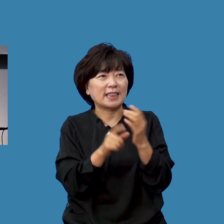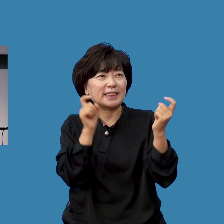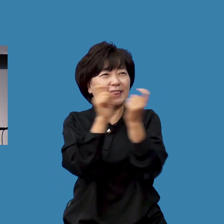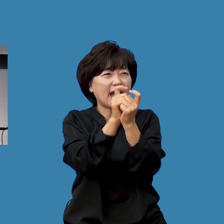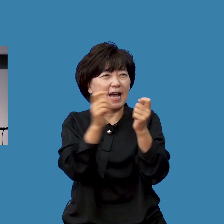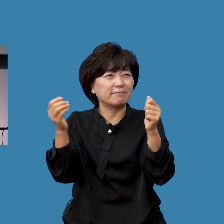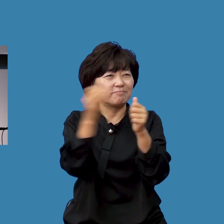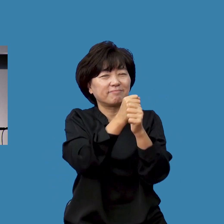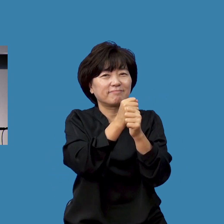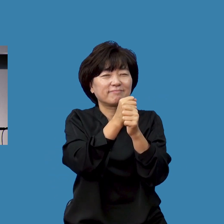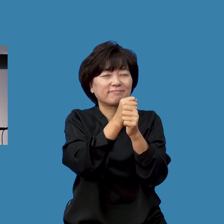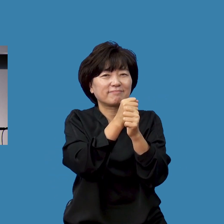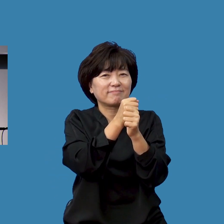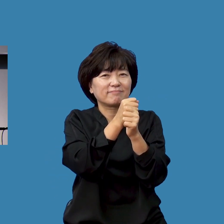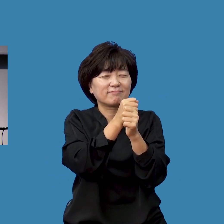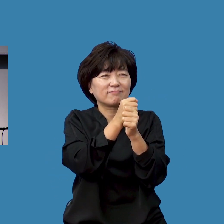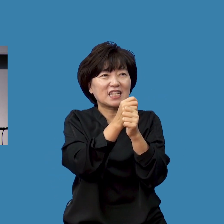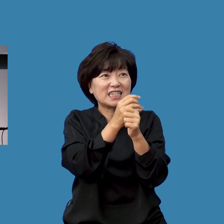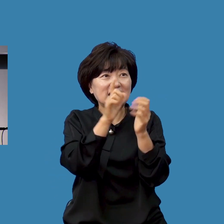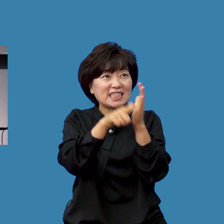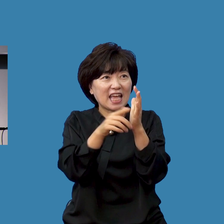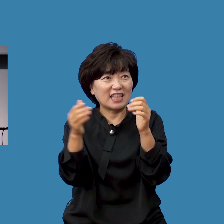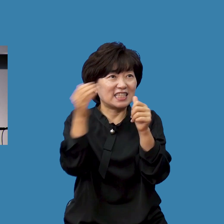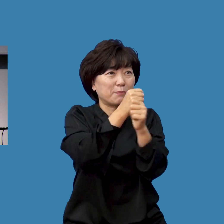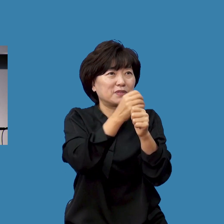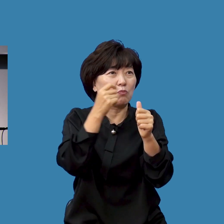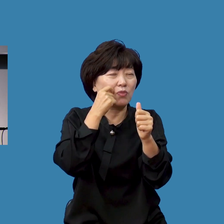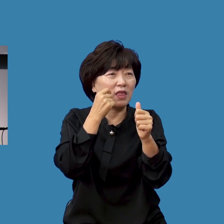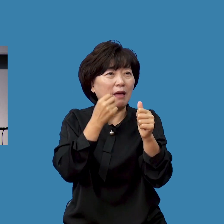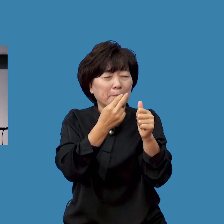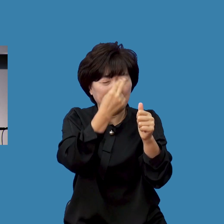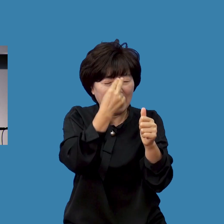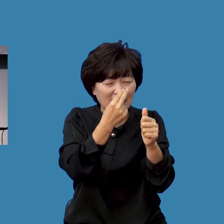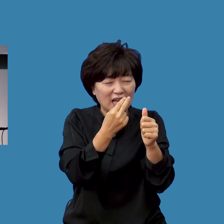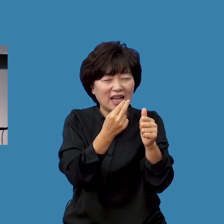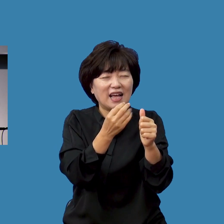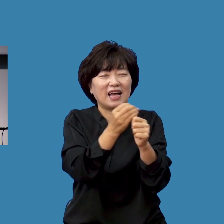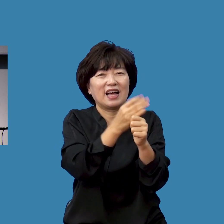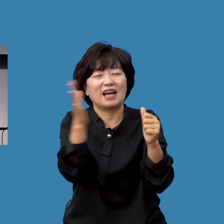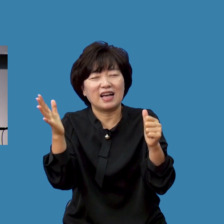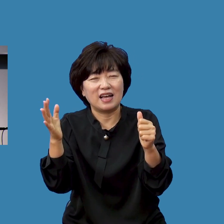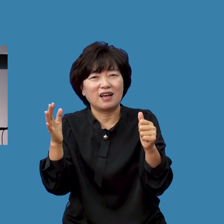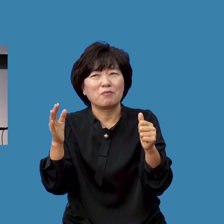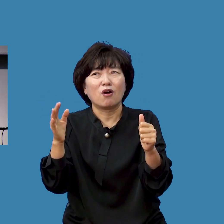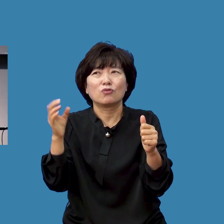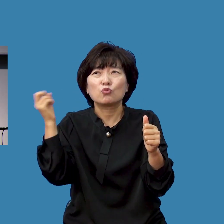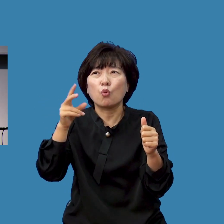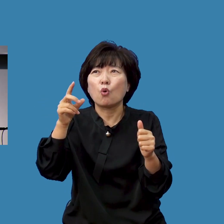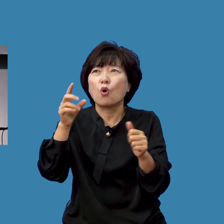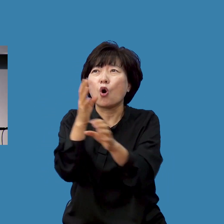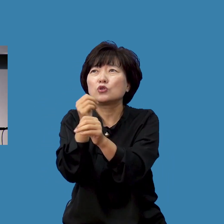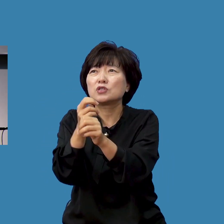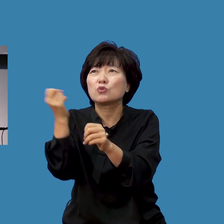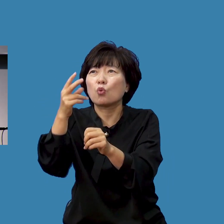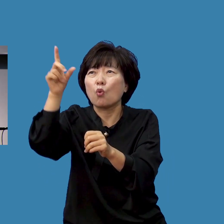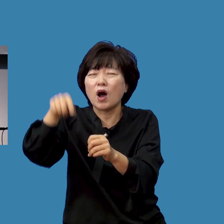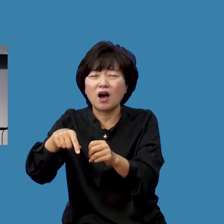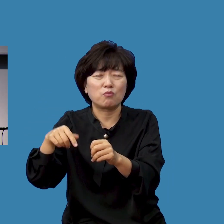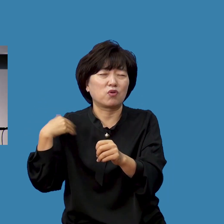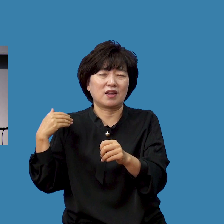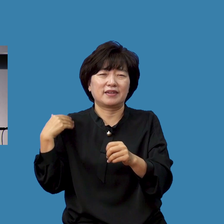골리앗의 시간은 왔을 때 탁 투자를 해야 되는 거지. 그 타이밍을 놓치잖아요. 그럼 그 시간이 다시 올지 안 올지 모르는 거야.